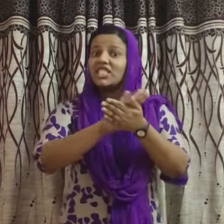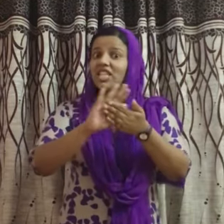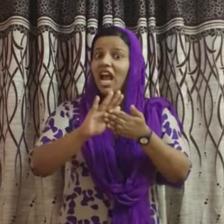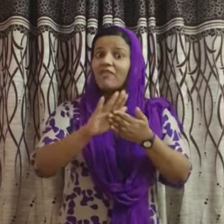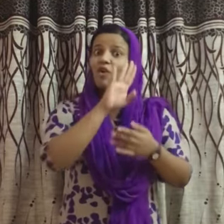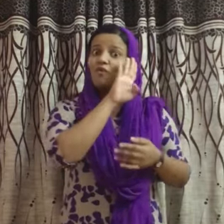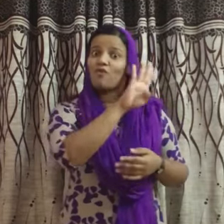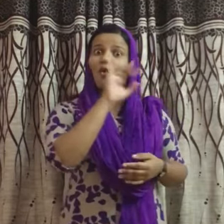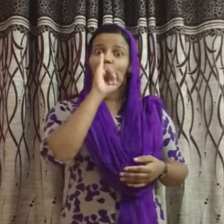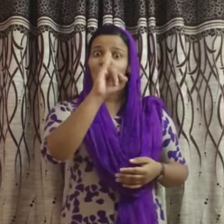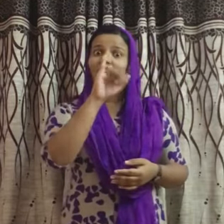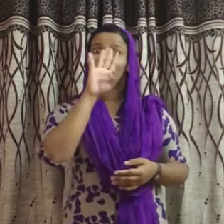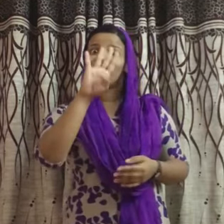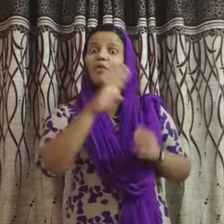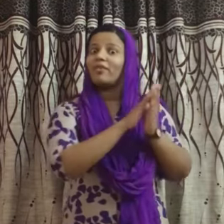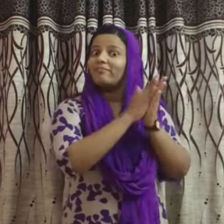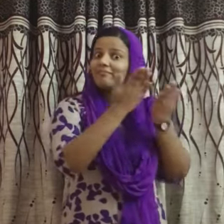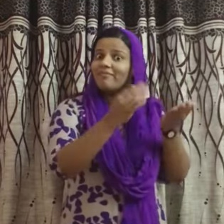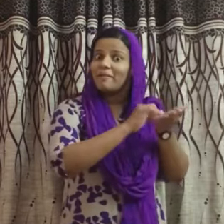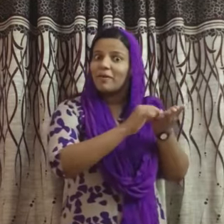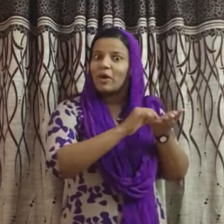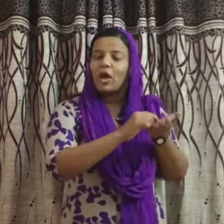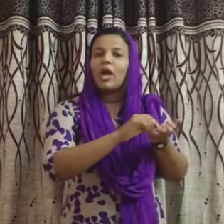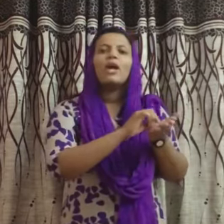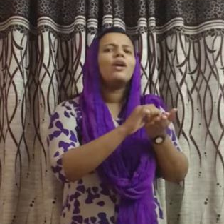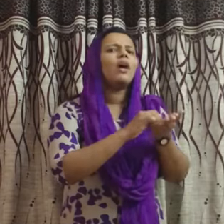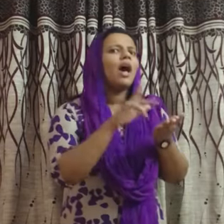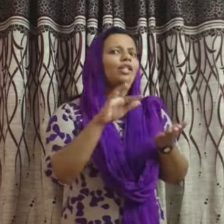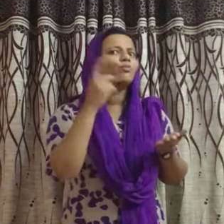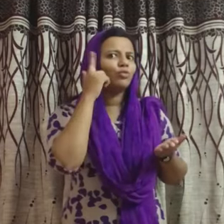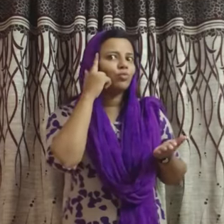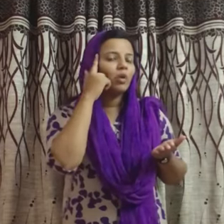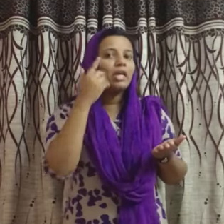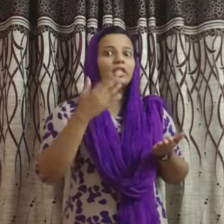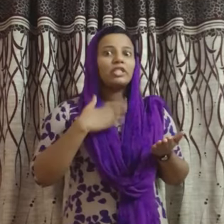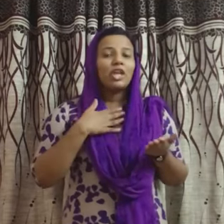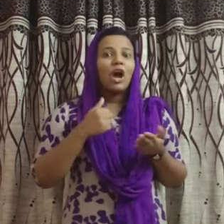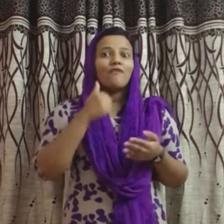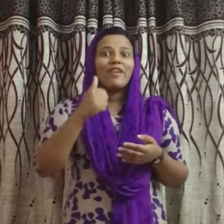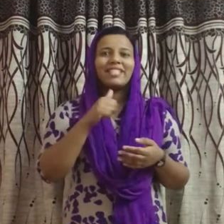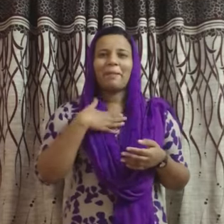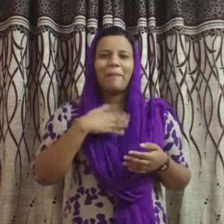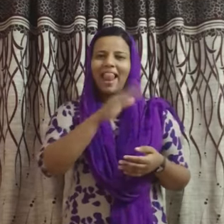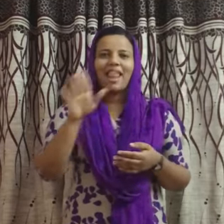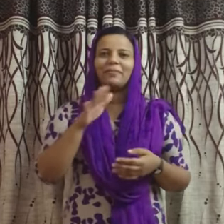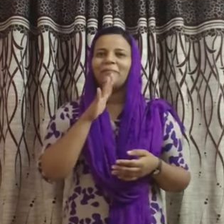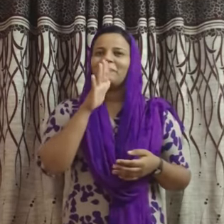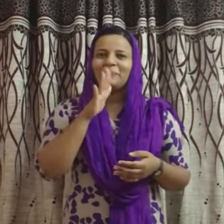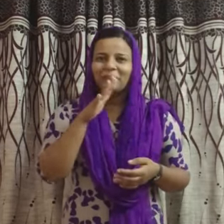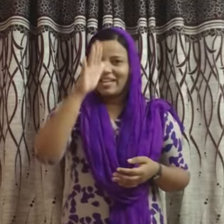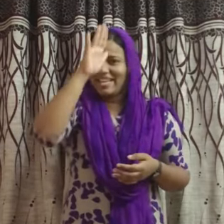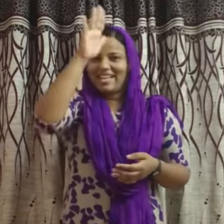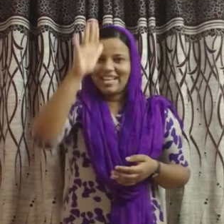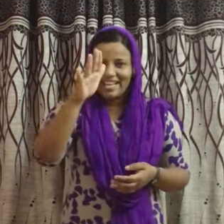46:4 46:4, നിങ്ങളുടെ വാർദ്ധക്യം വരെ ഞാൻ അനന്യൻ തന്നെ. ഹേമേൻ. എന്ത്? നിങ്ങൾ നരയ്ക്കുവോളം ഞാൻ